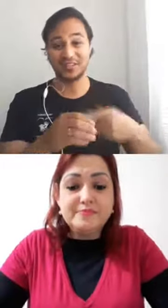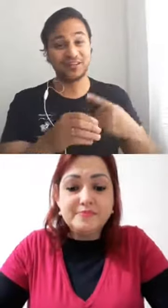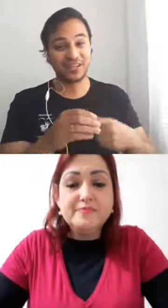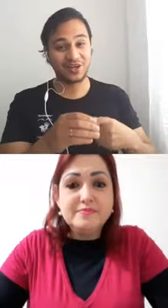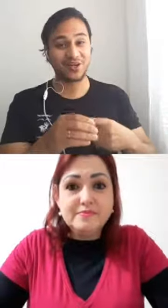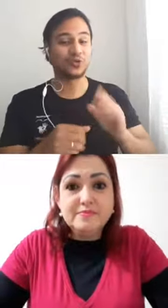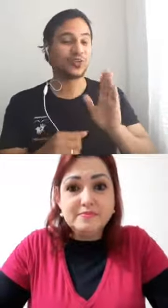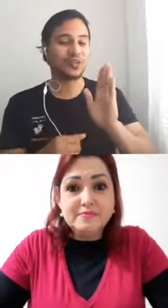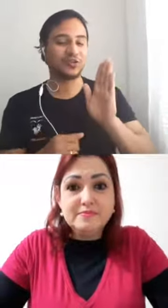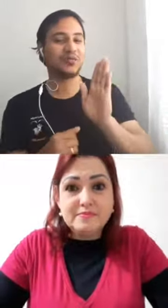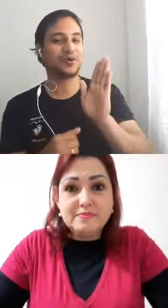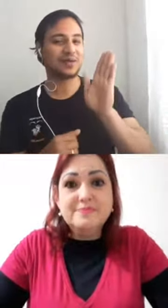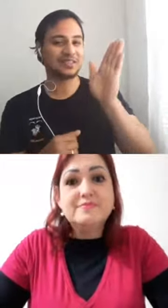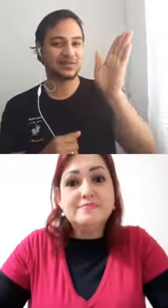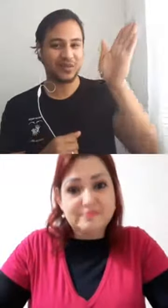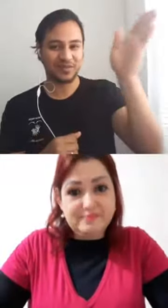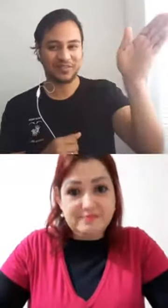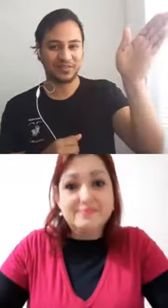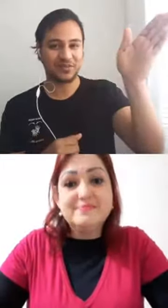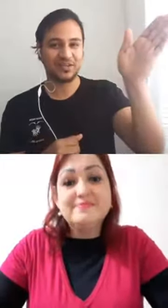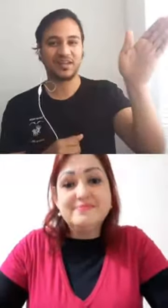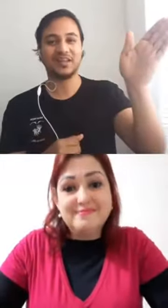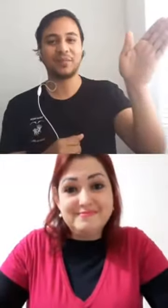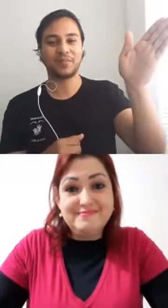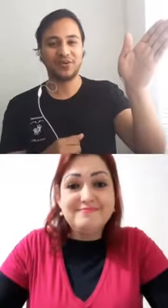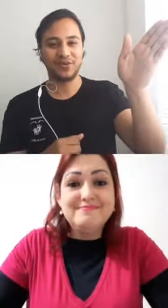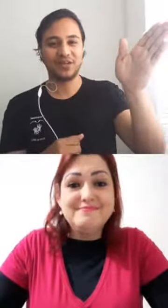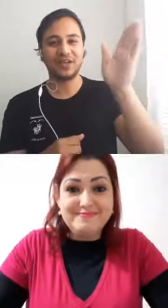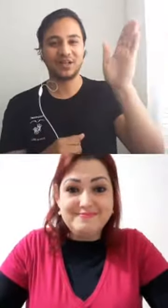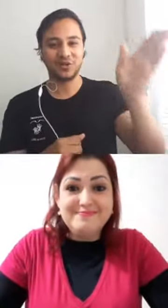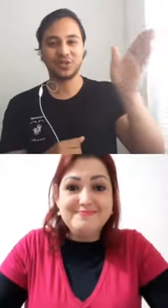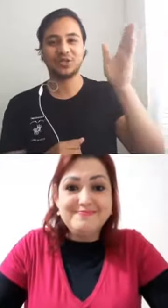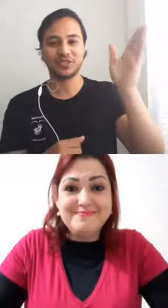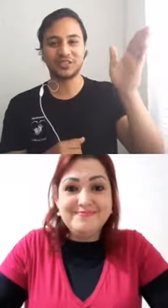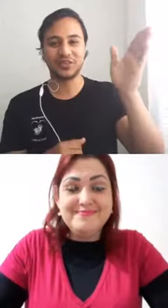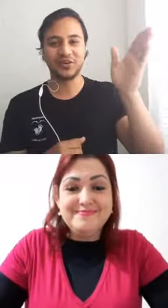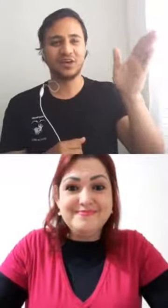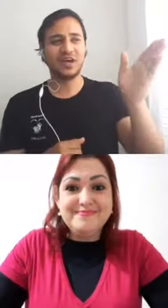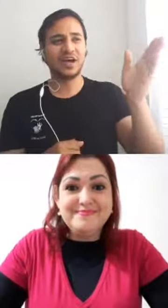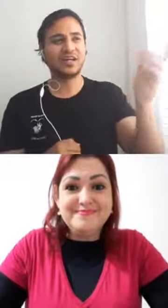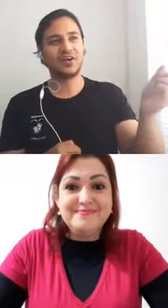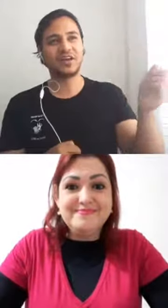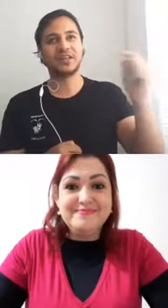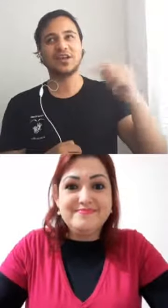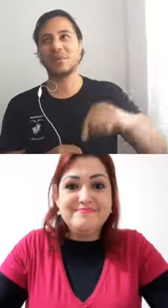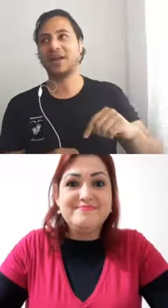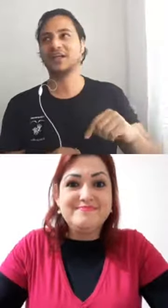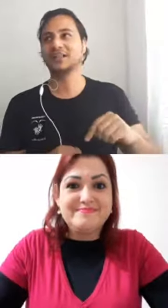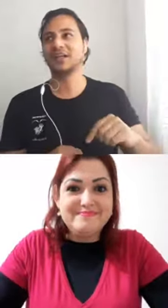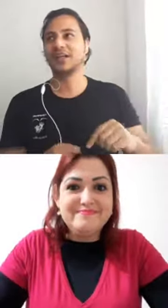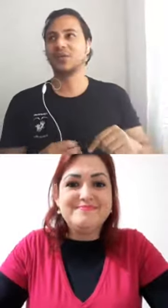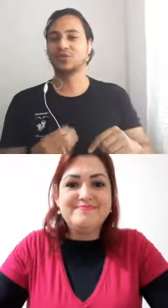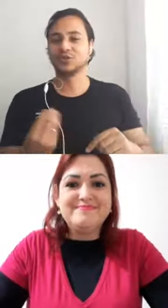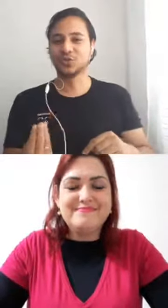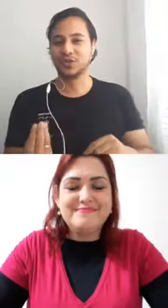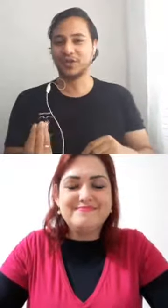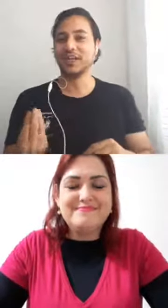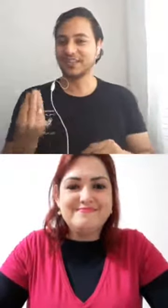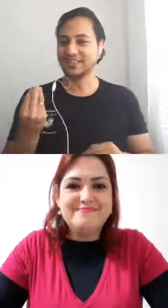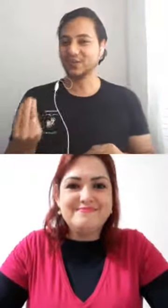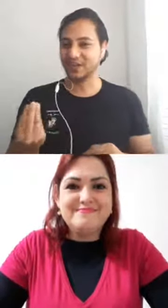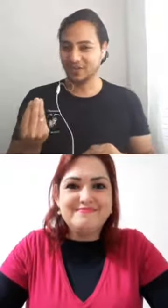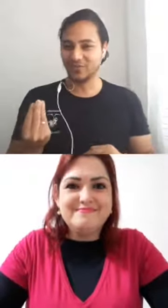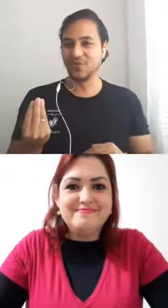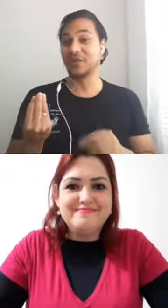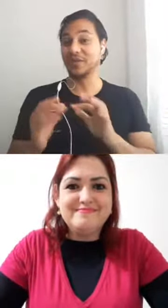uma cidade do interior, toda a formação e capacitação é na capital, é longe, custa dinheiro. Aí na hora que tem uma palestra, o surdo que tem que ter